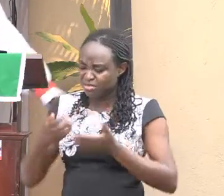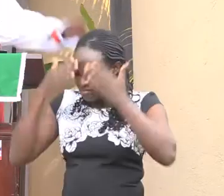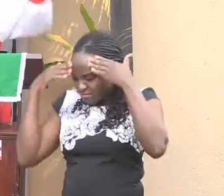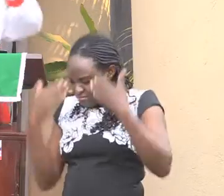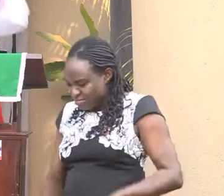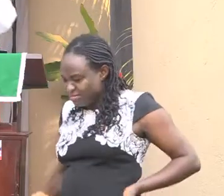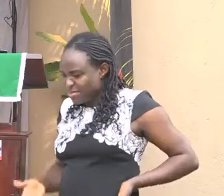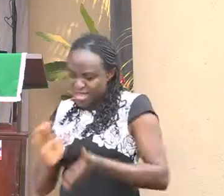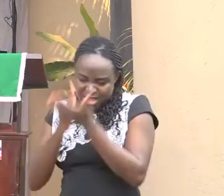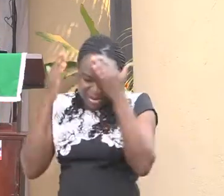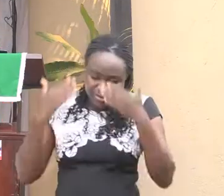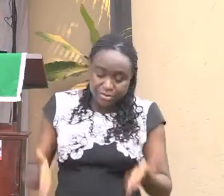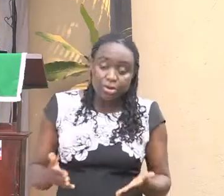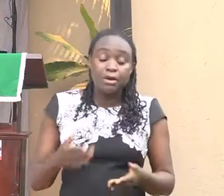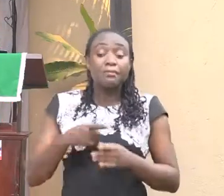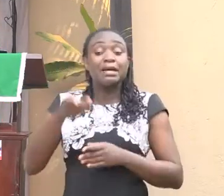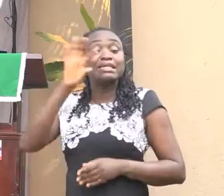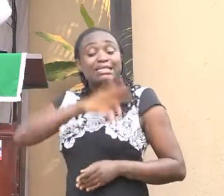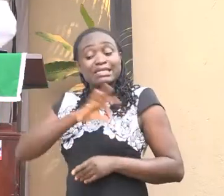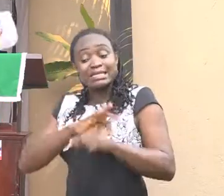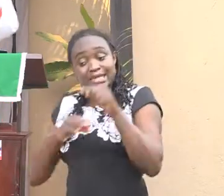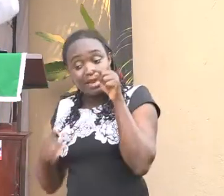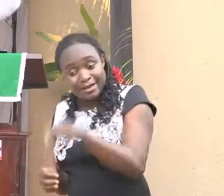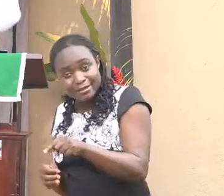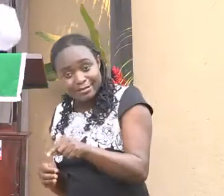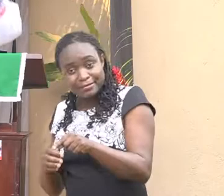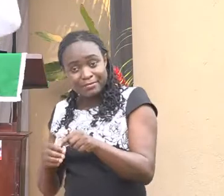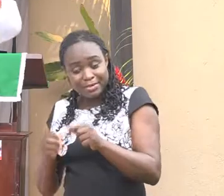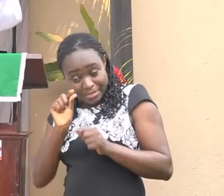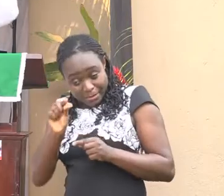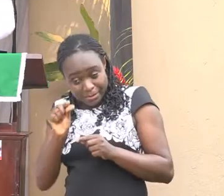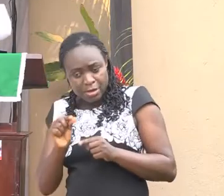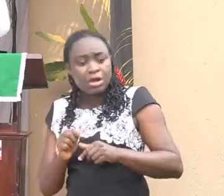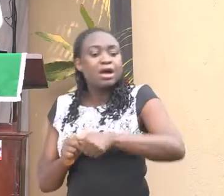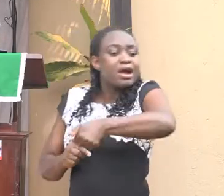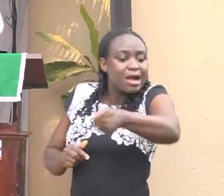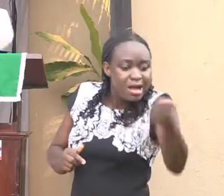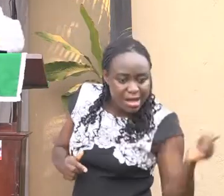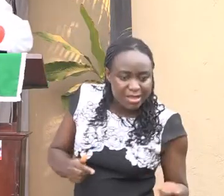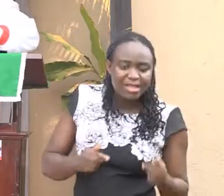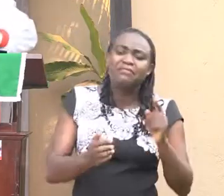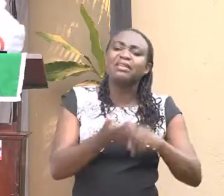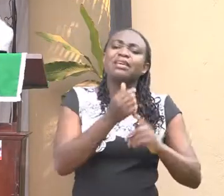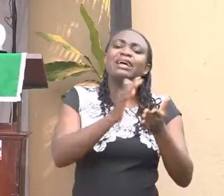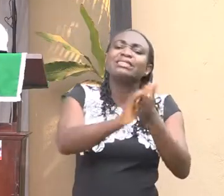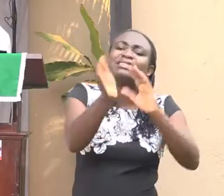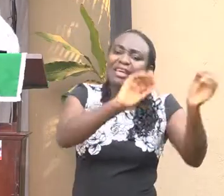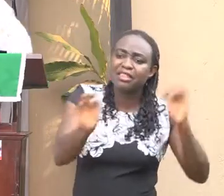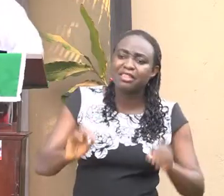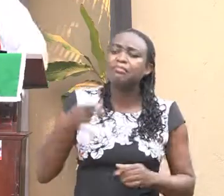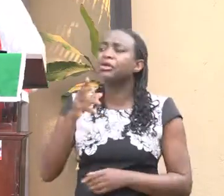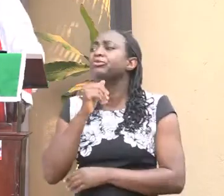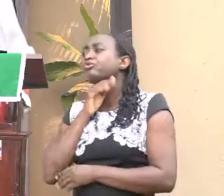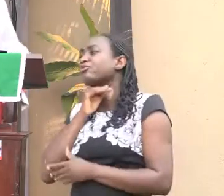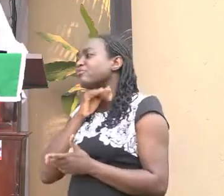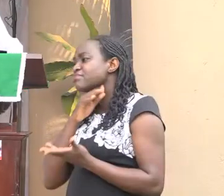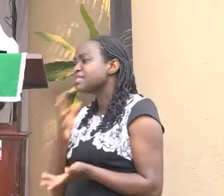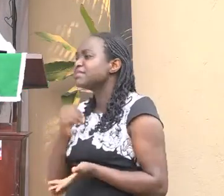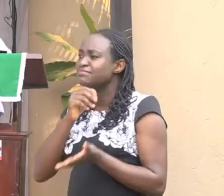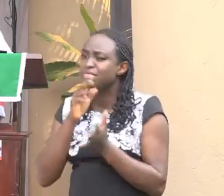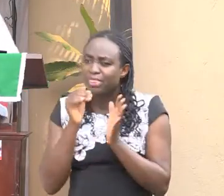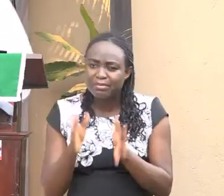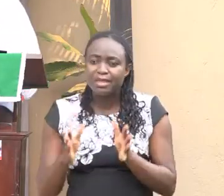kuyimirirawo nga sente z'ofuna eriyo atafuna wadde ekkuota yaazo naye gwe oli mukwemulugunya